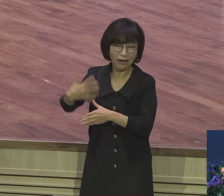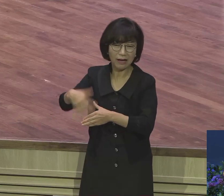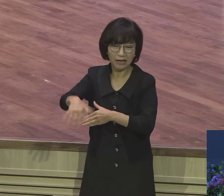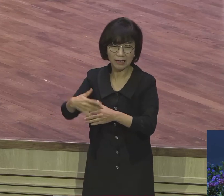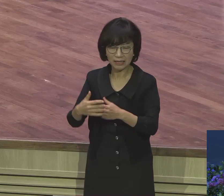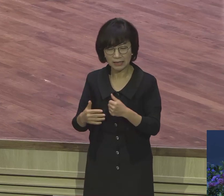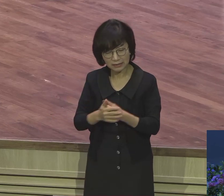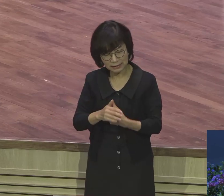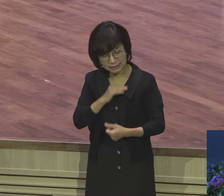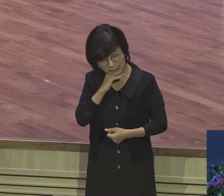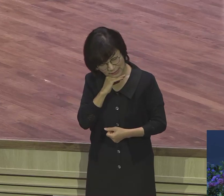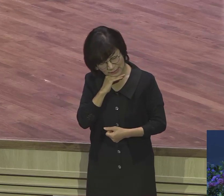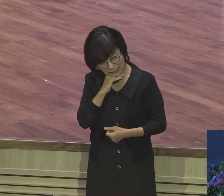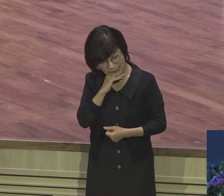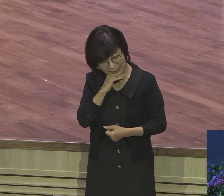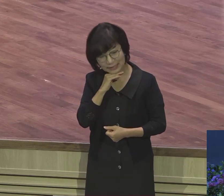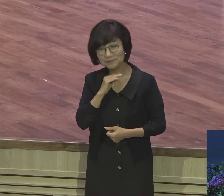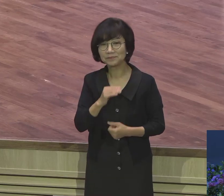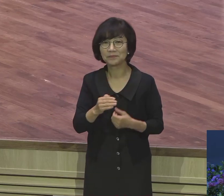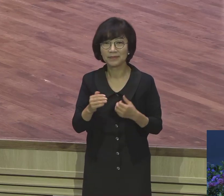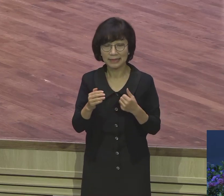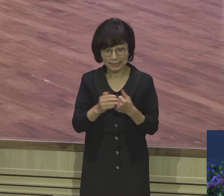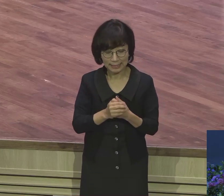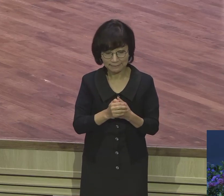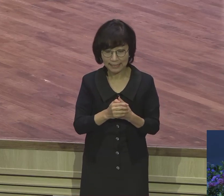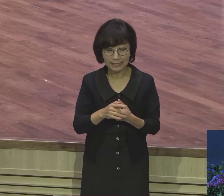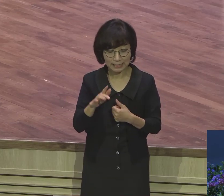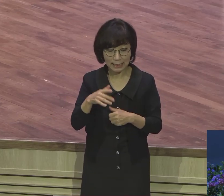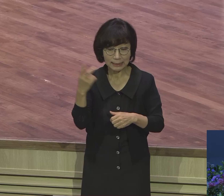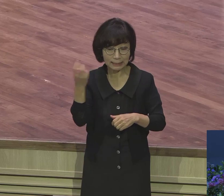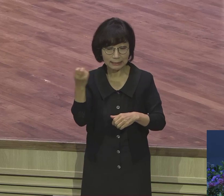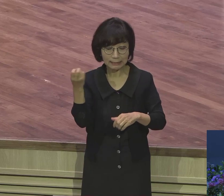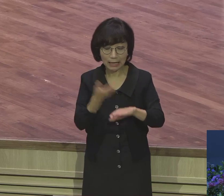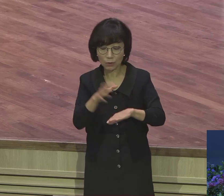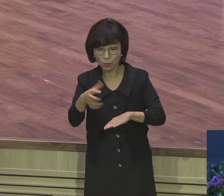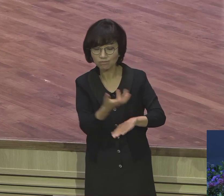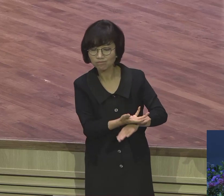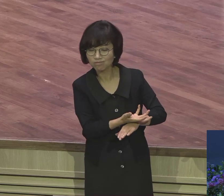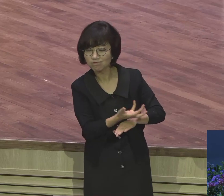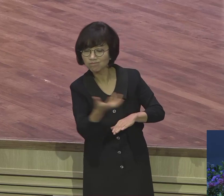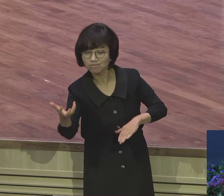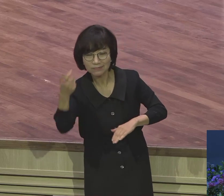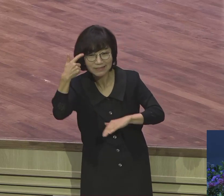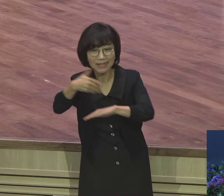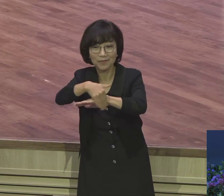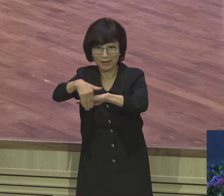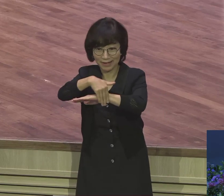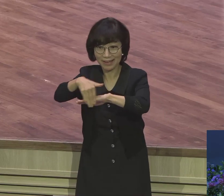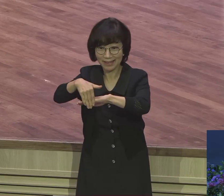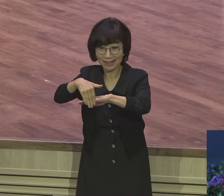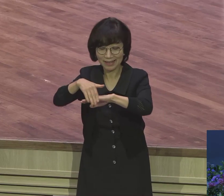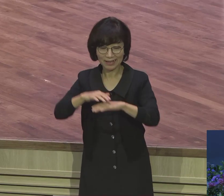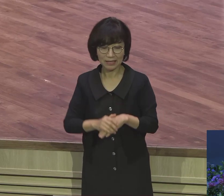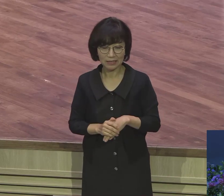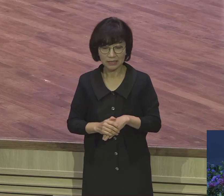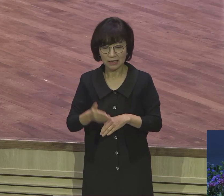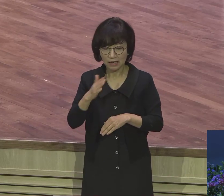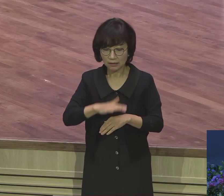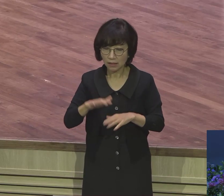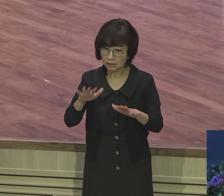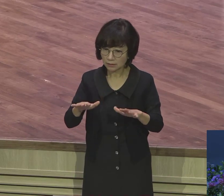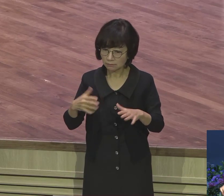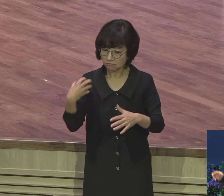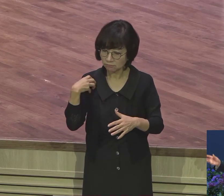지금 앞장 서는 사람들이 누구냐 영사하러빈들이 영사하러빈들은 달라요. 1세대들은 세탁소하고